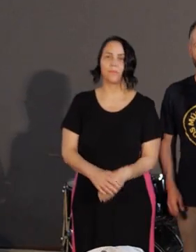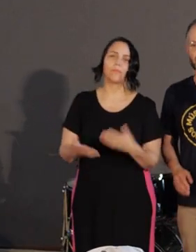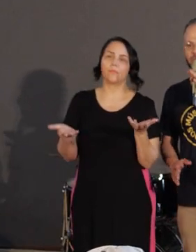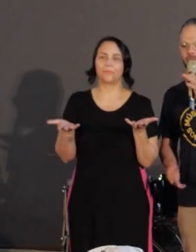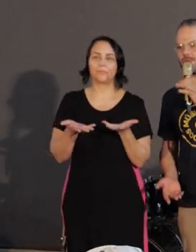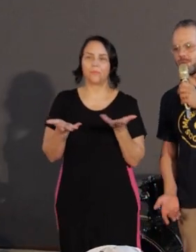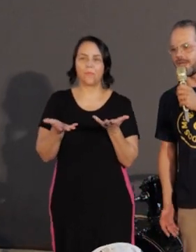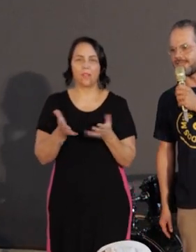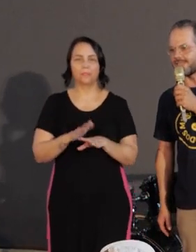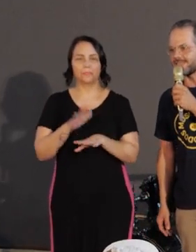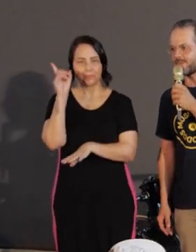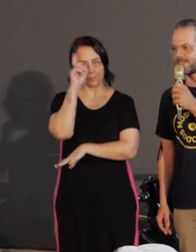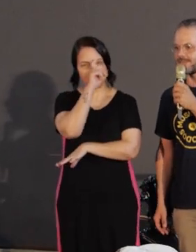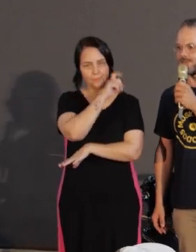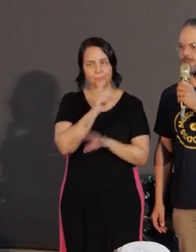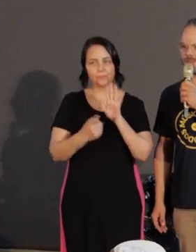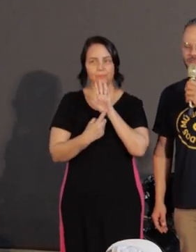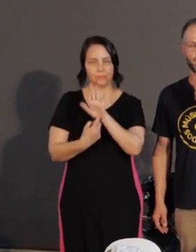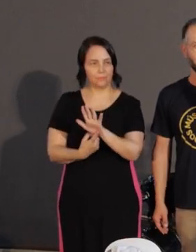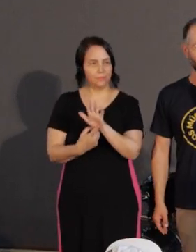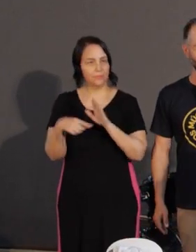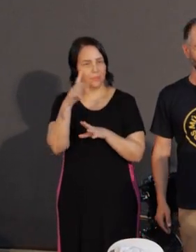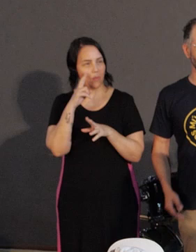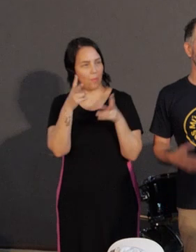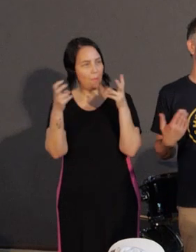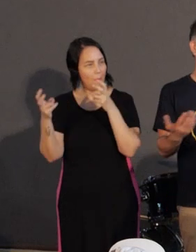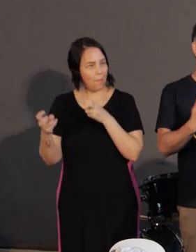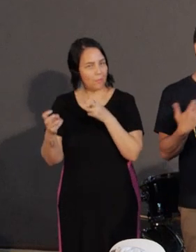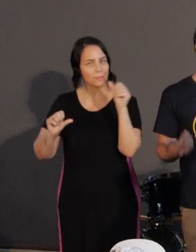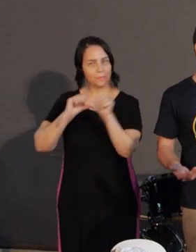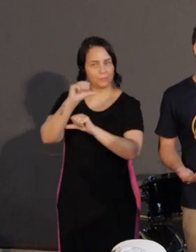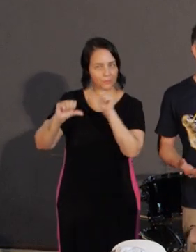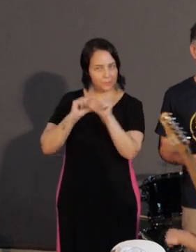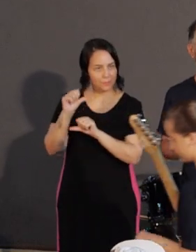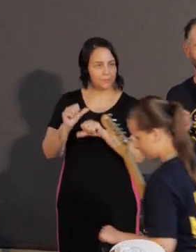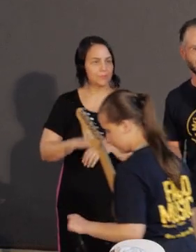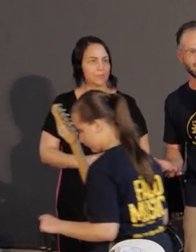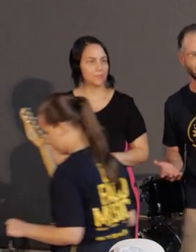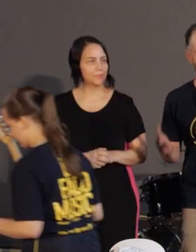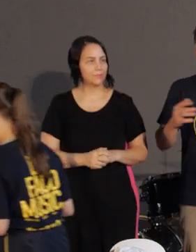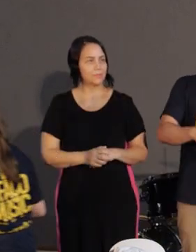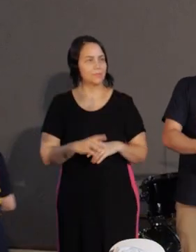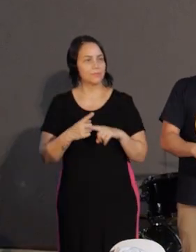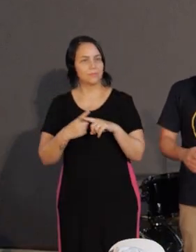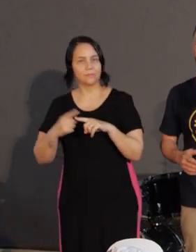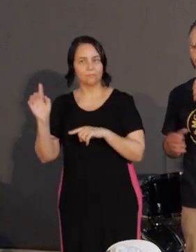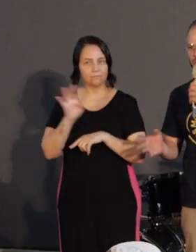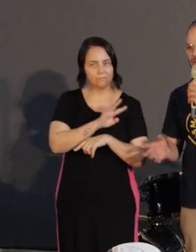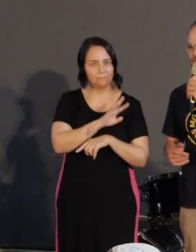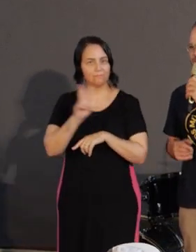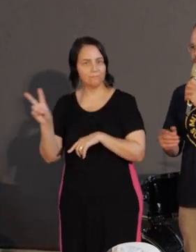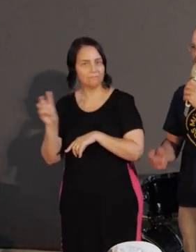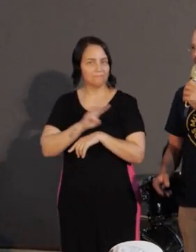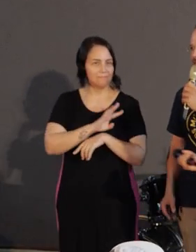Hoje a nossa maior dificuldade aqui nessa apresentação, como vocês já perceberam, são essas trocas, né? Porque entra 5 guitarras, sai 2,